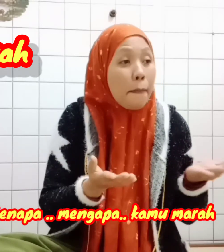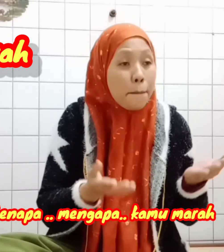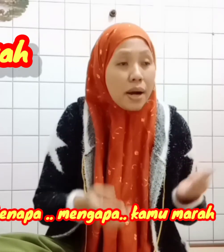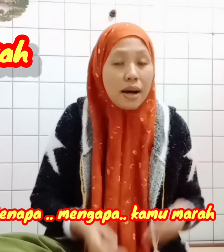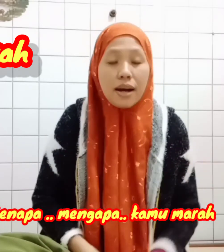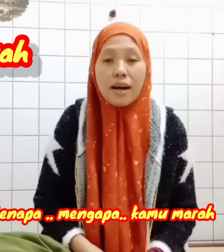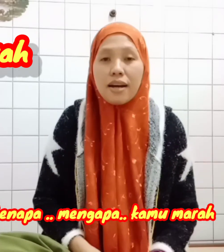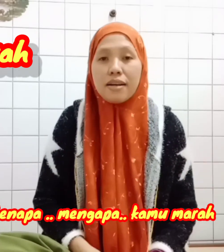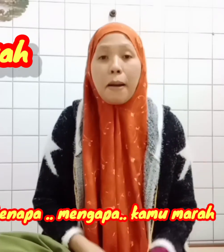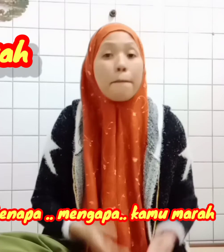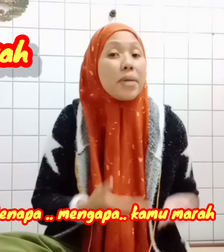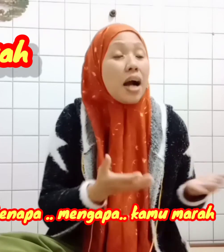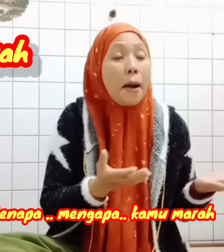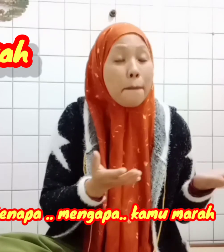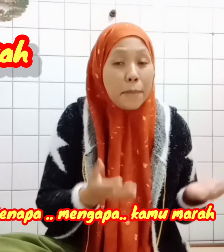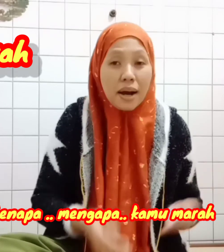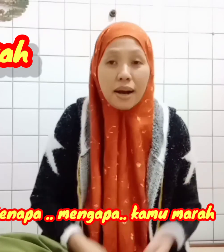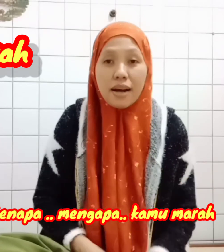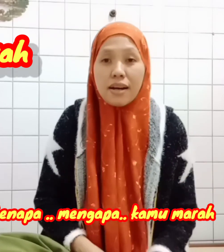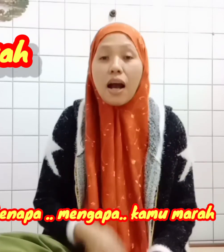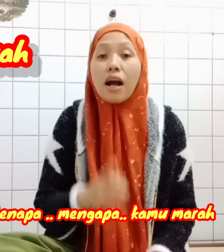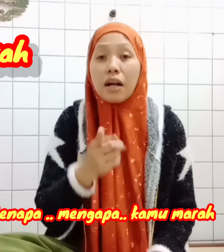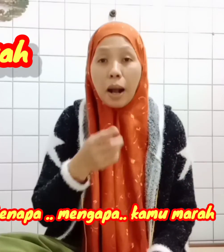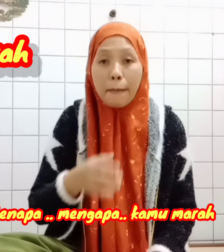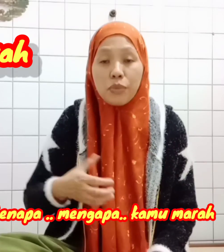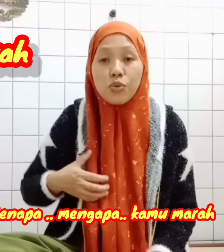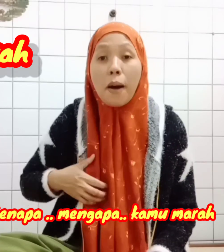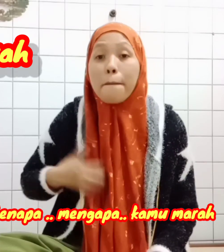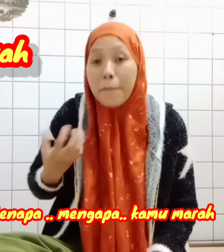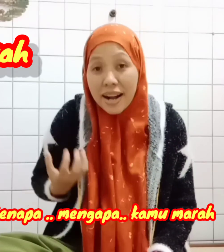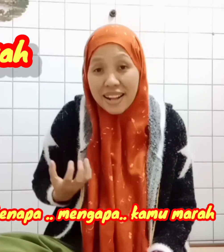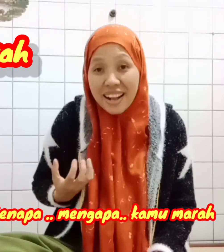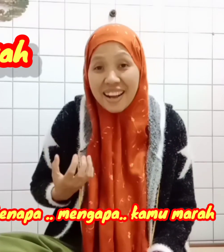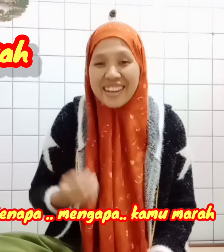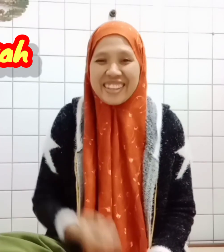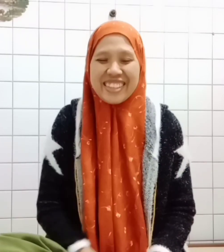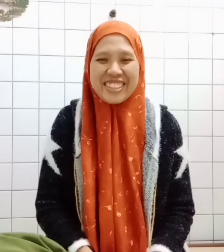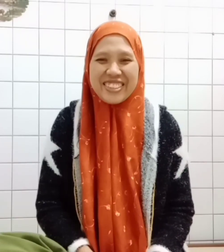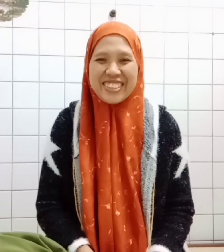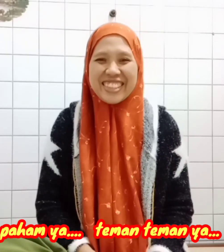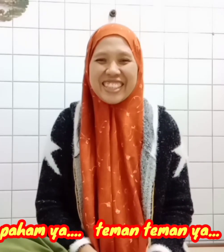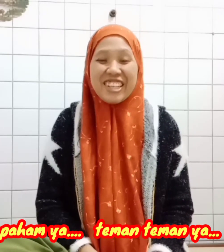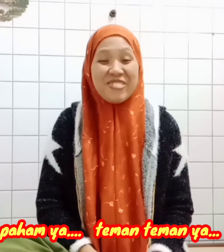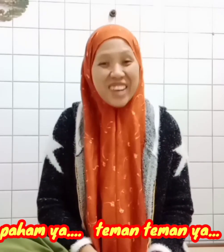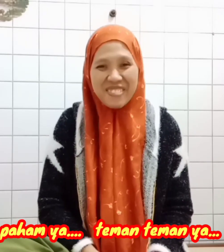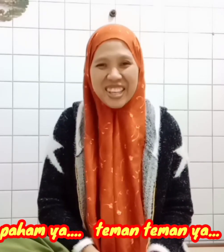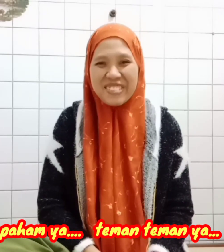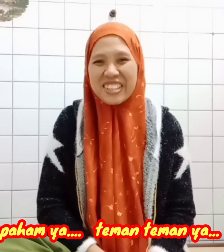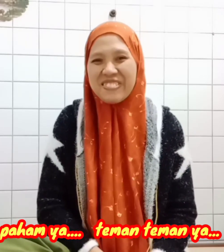Kenapa? Mengapa kamu marah gitu? Paham ya teman-teman